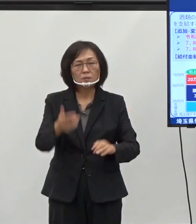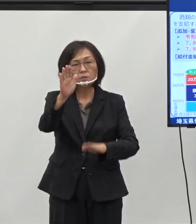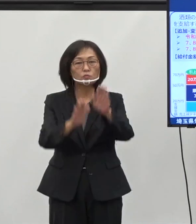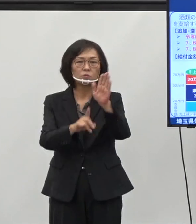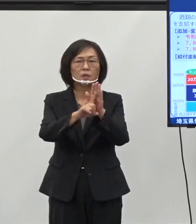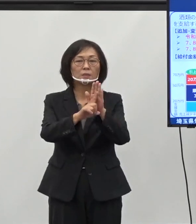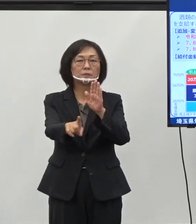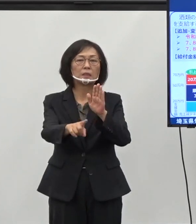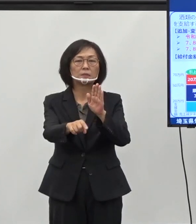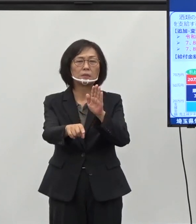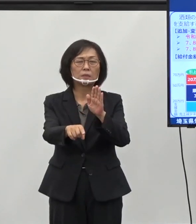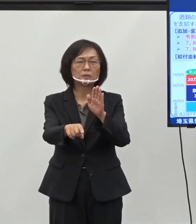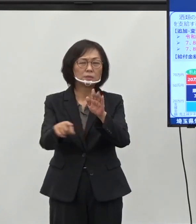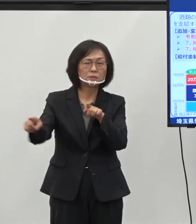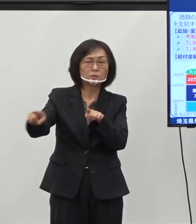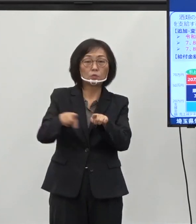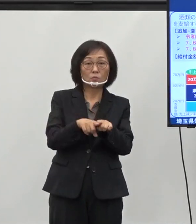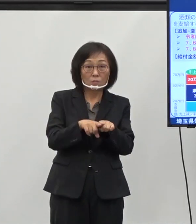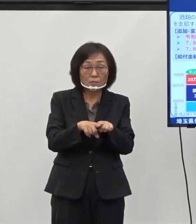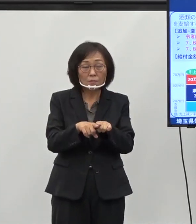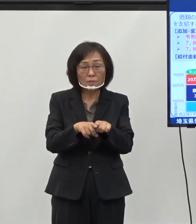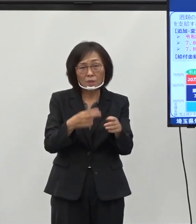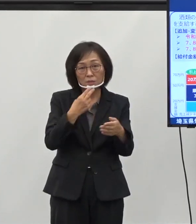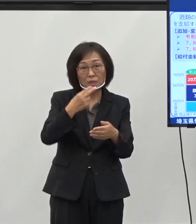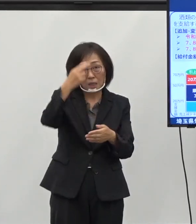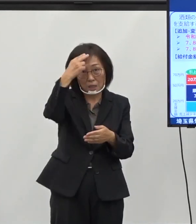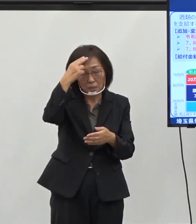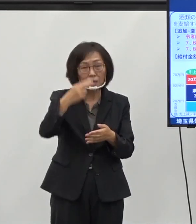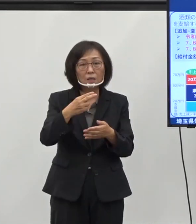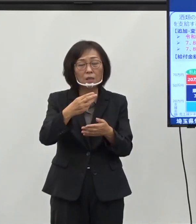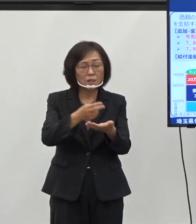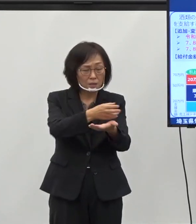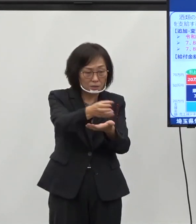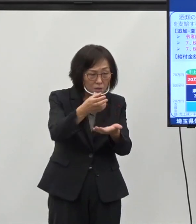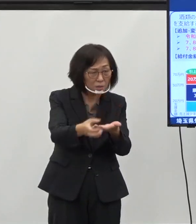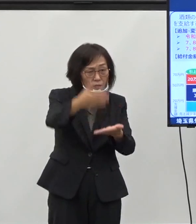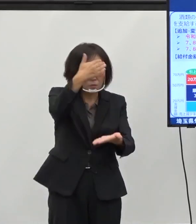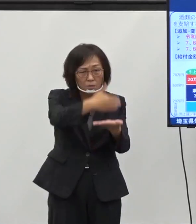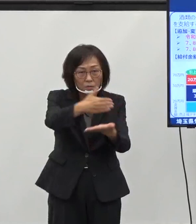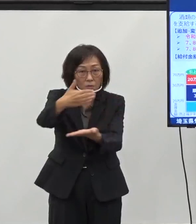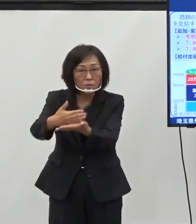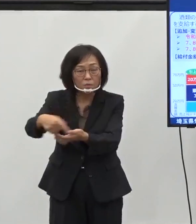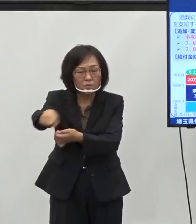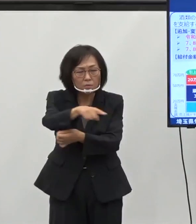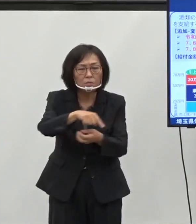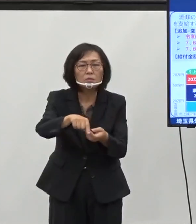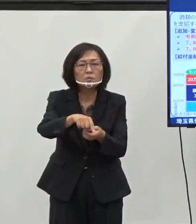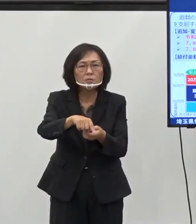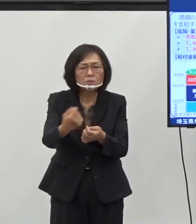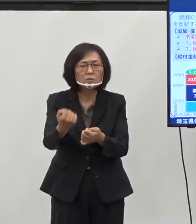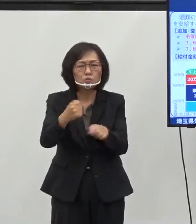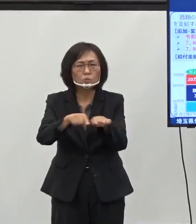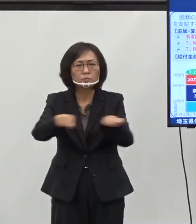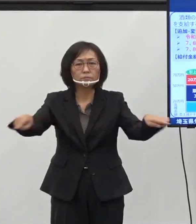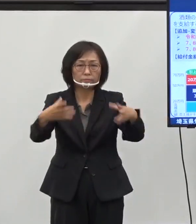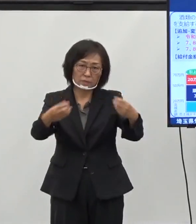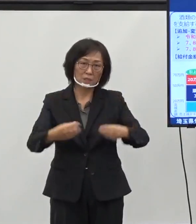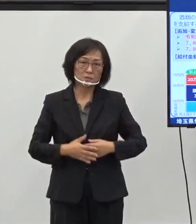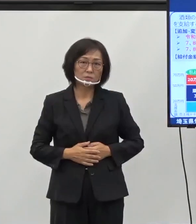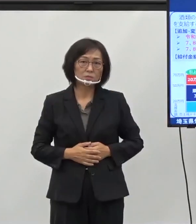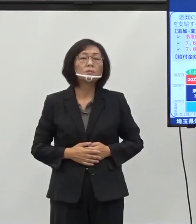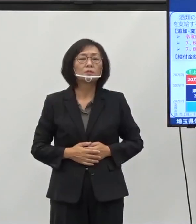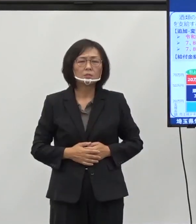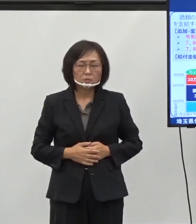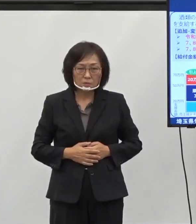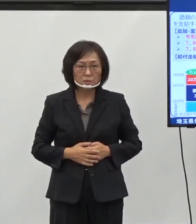言措置等に伴い酒類の提供に関する要請内容が強まりますので、この20